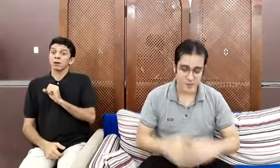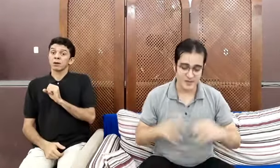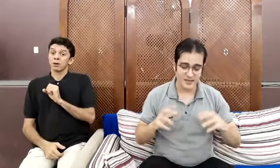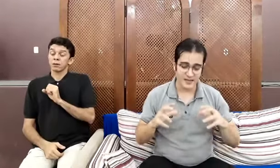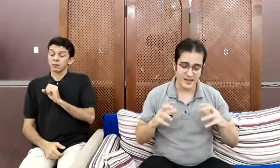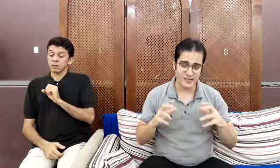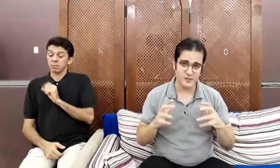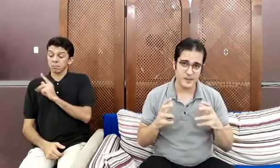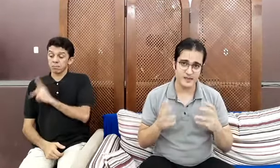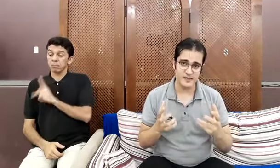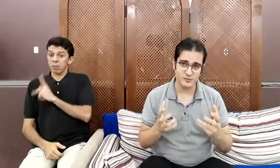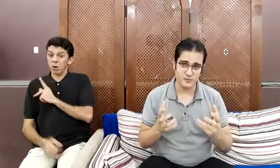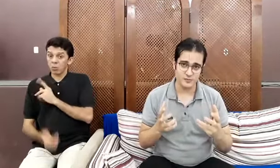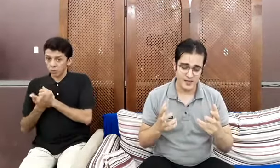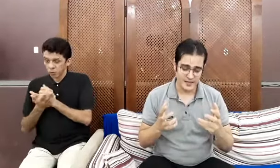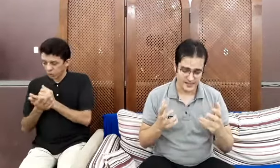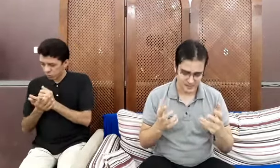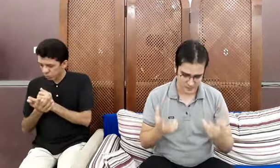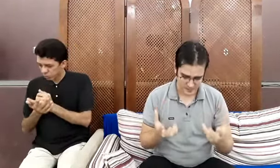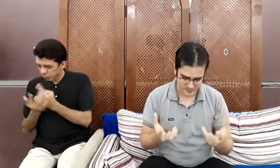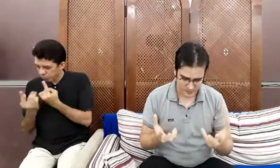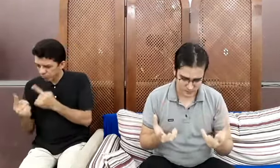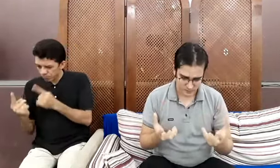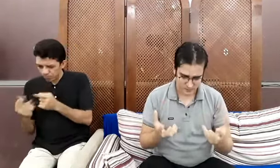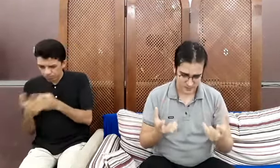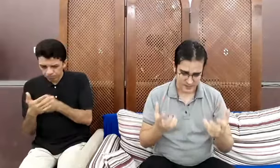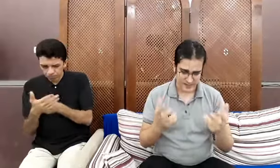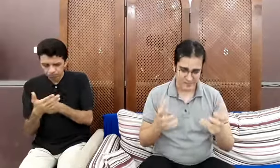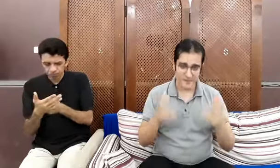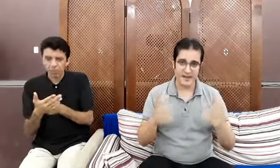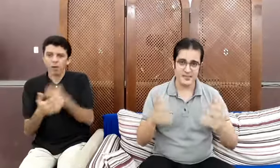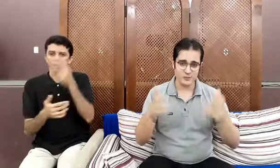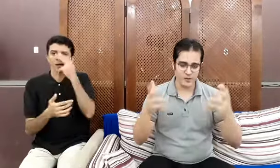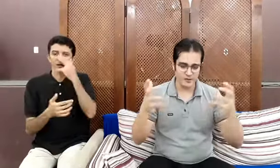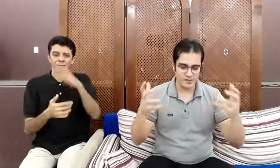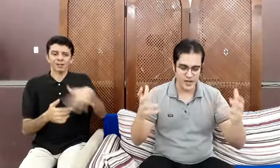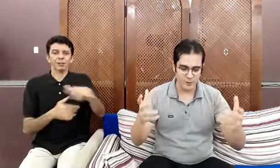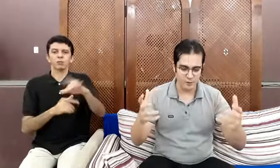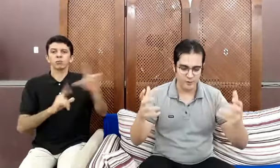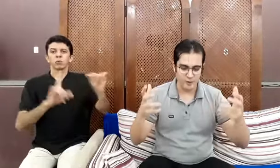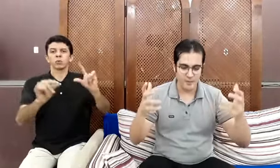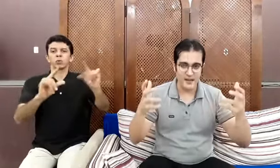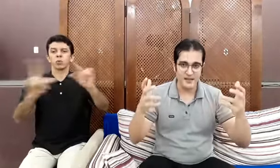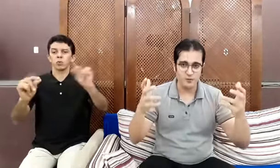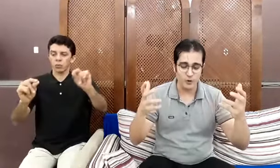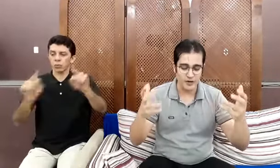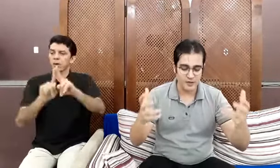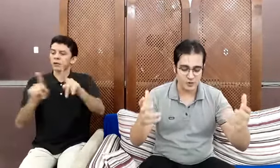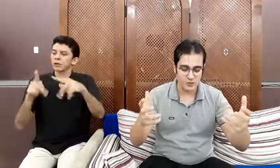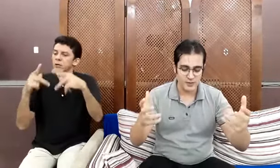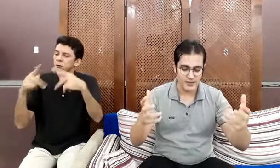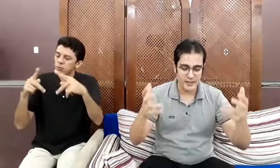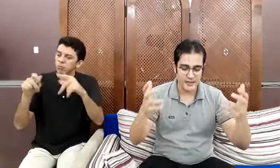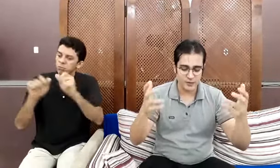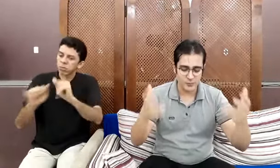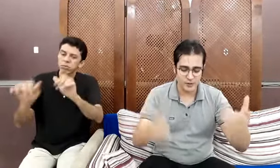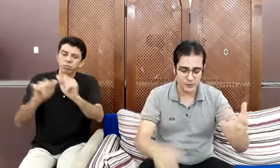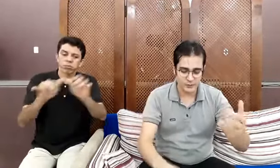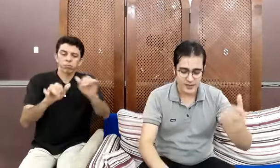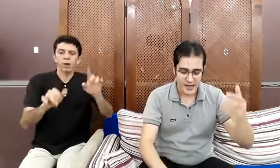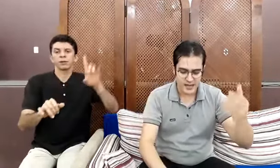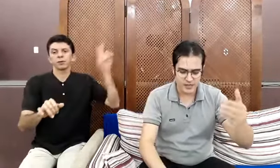leva a uma grande dispersão, e essa dispersão leva à pregação do Evangelho, conforme predito por Cristo, determinado